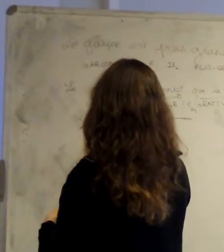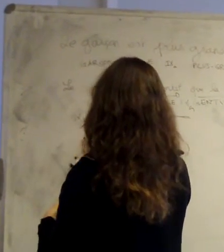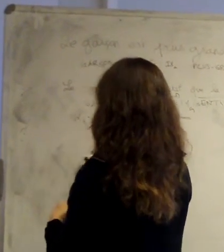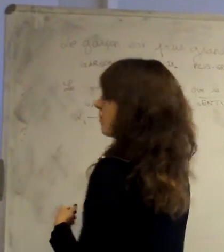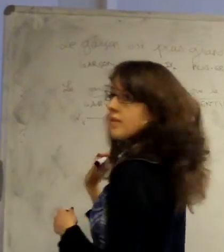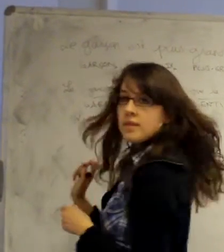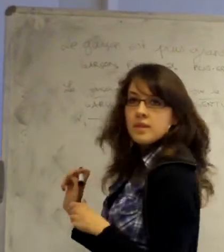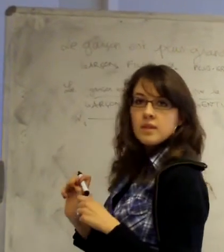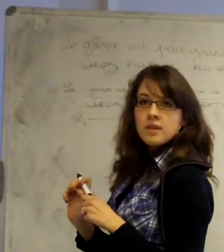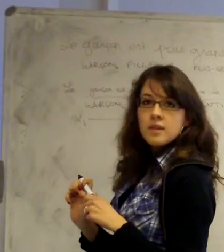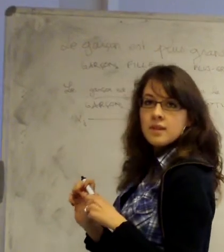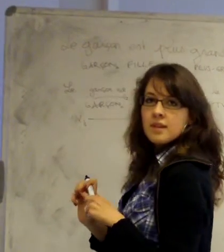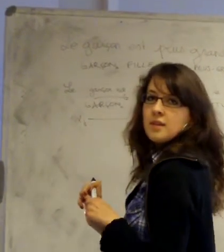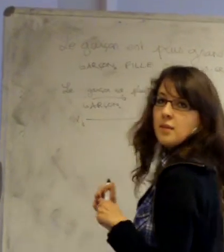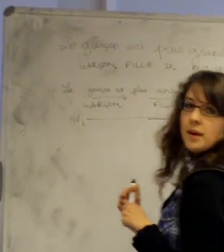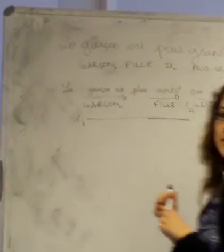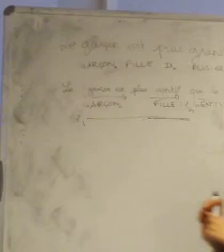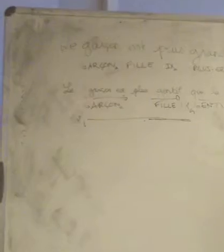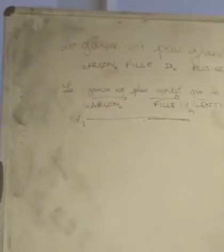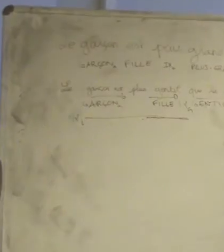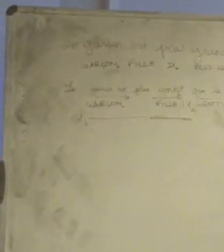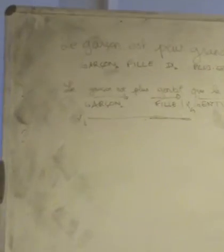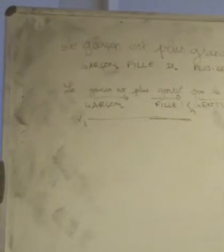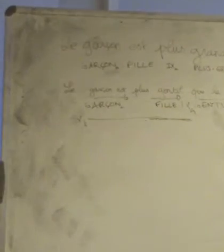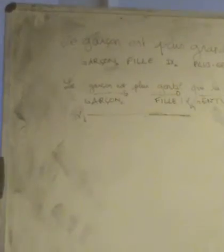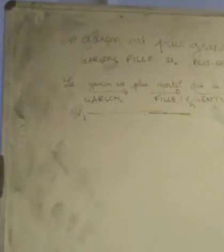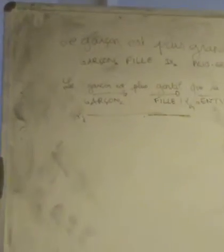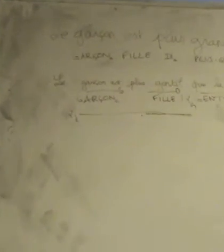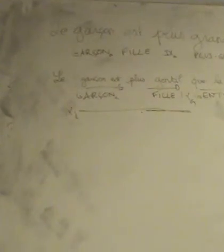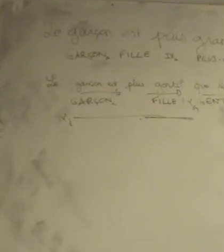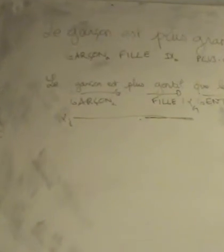Lisa, je peux vous demander de vous écarter de pour qu'on merci.